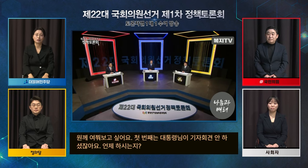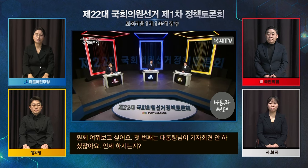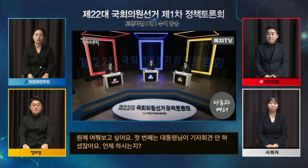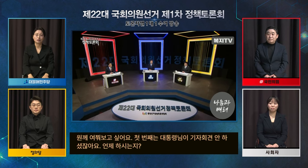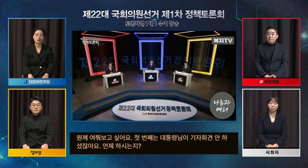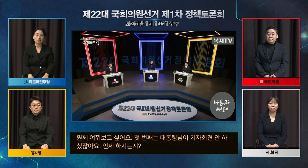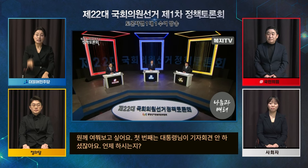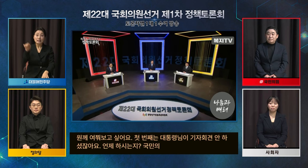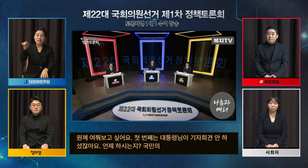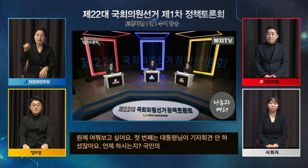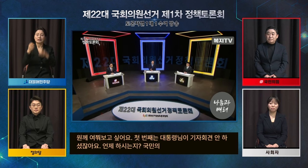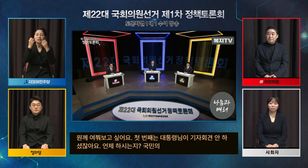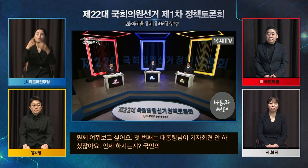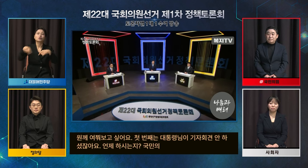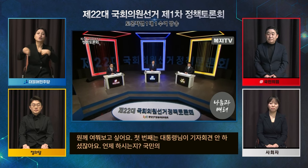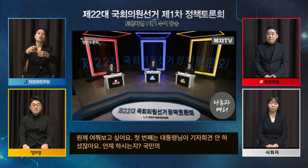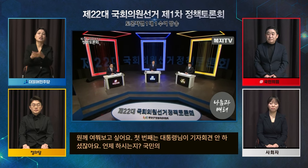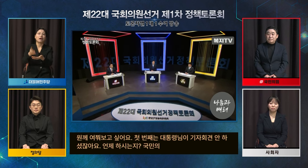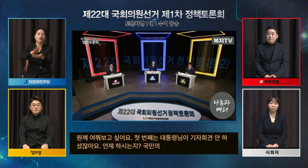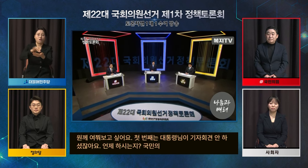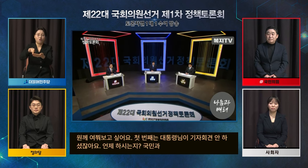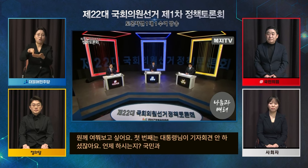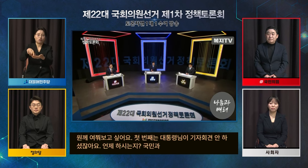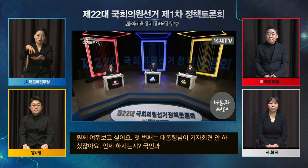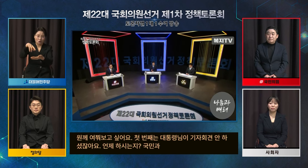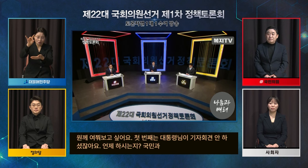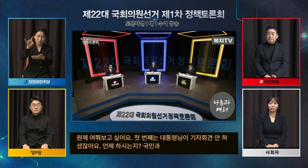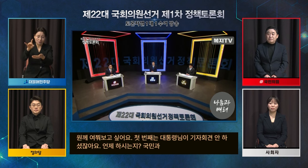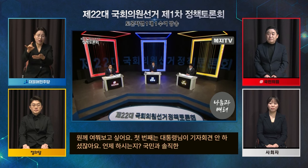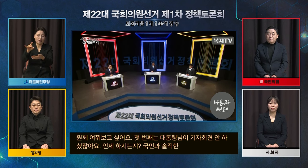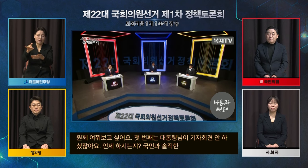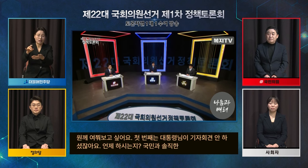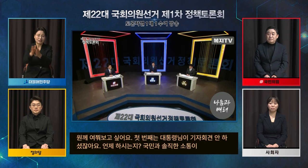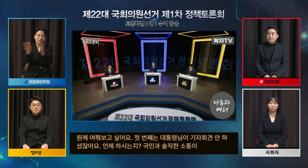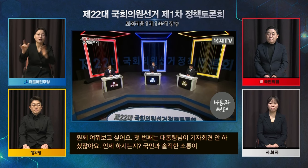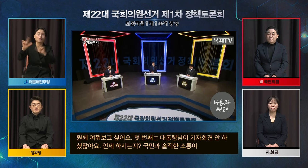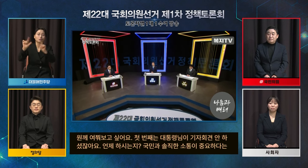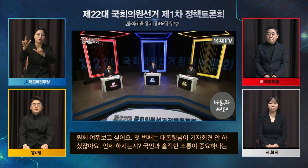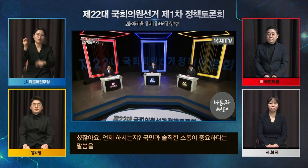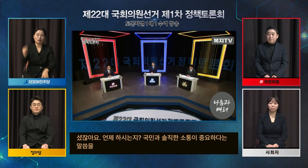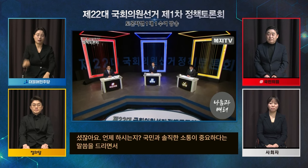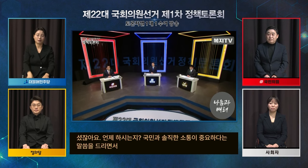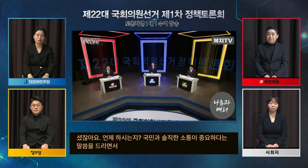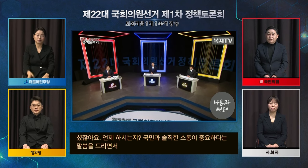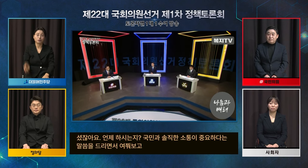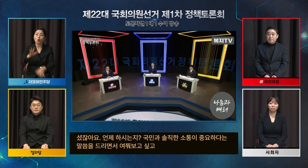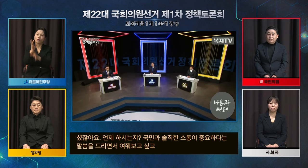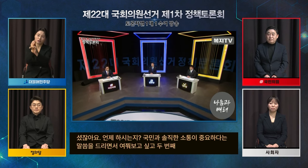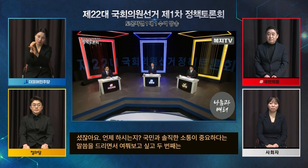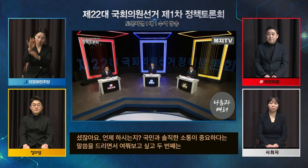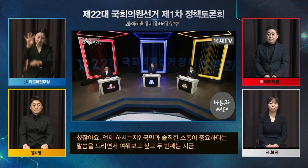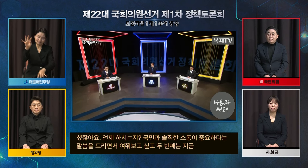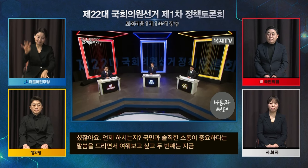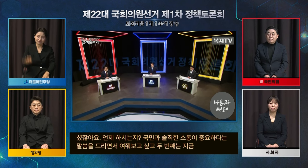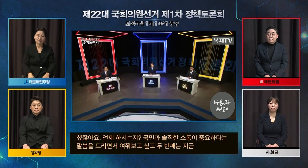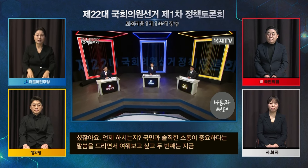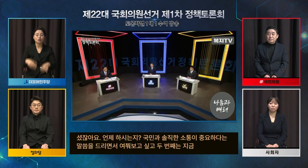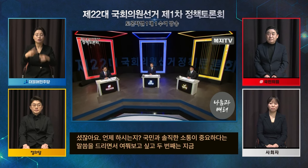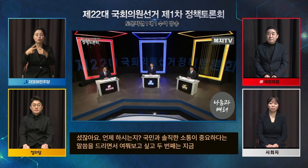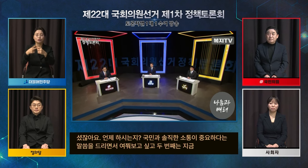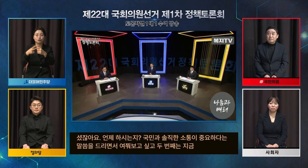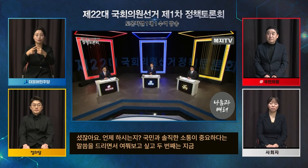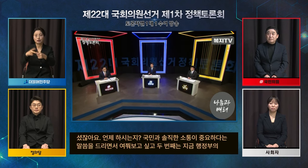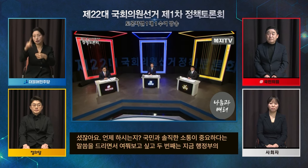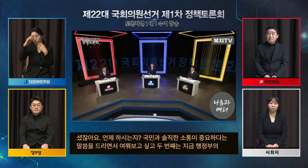정치개혁의 출발이다. 그 말씀 드리면서 여쭤보고 싶고 두 번째는 지금 행정부의